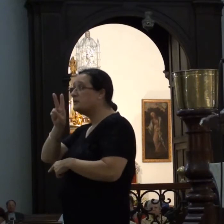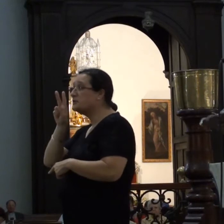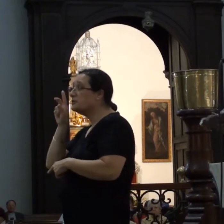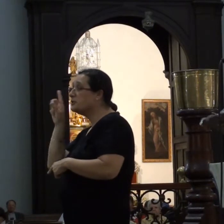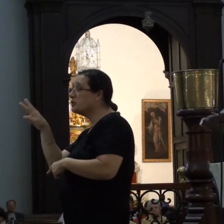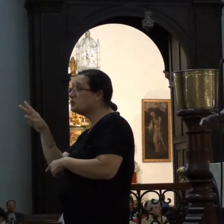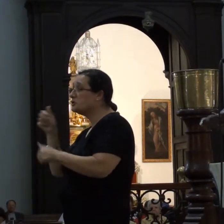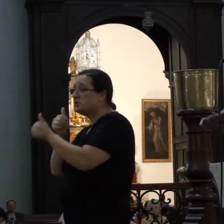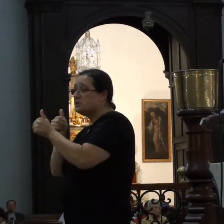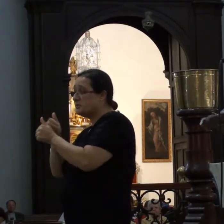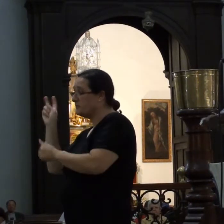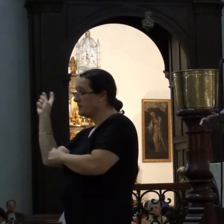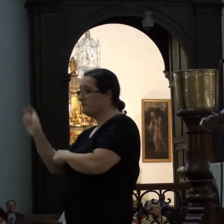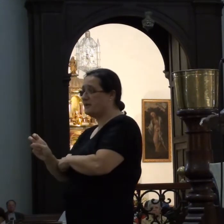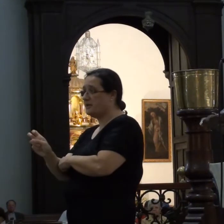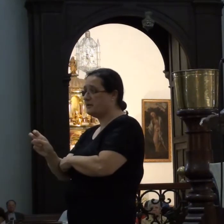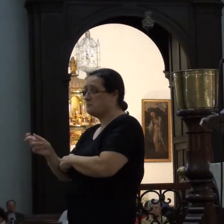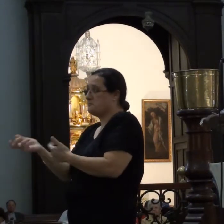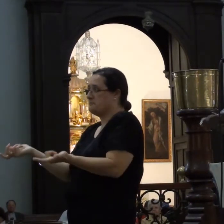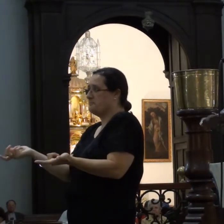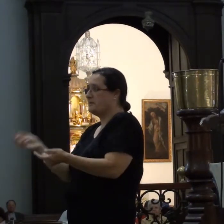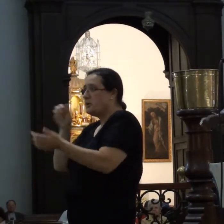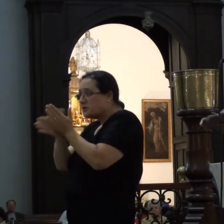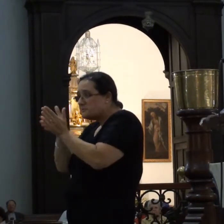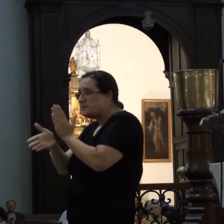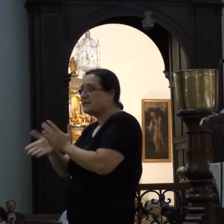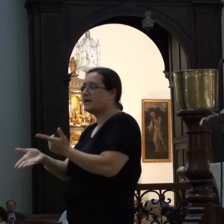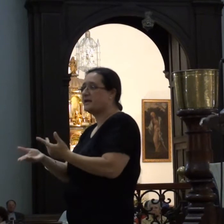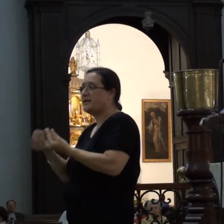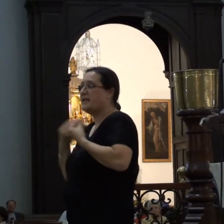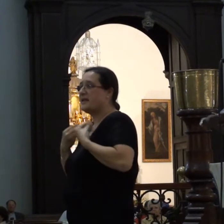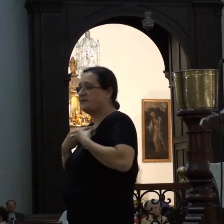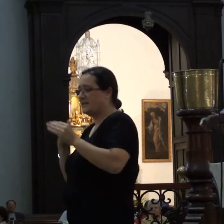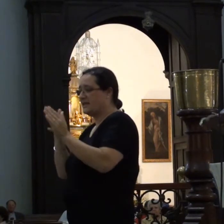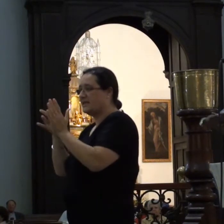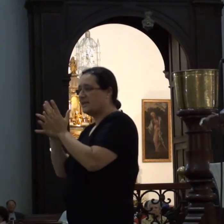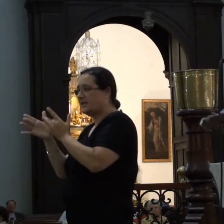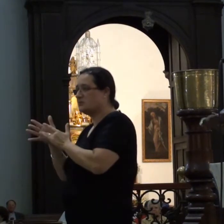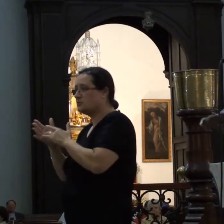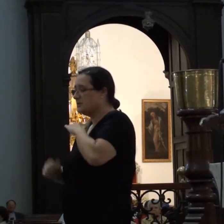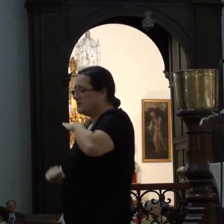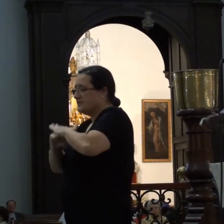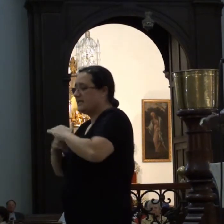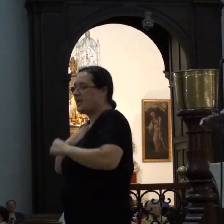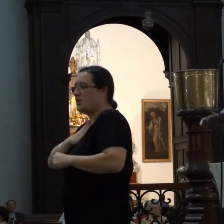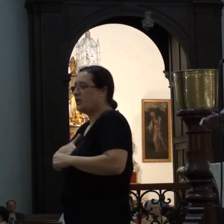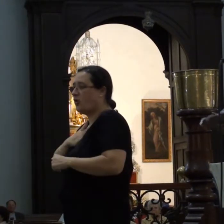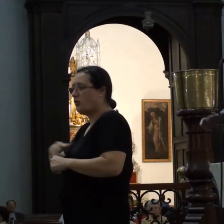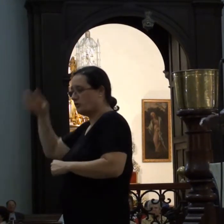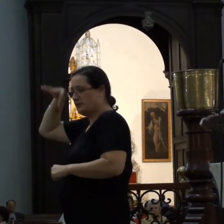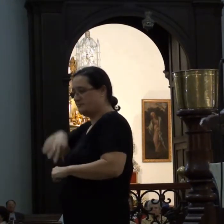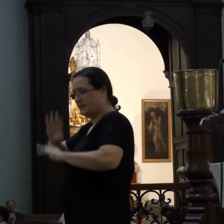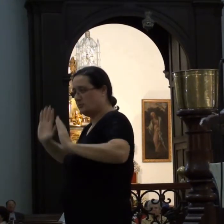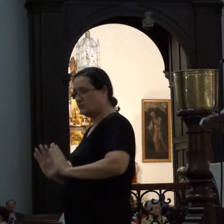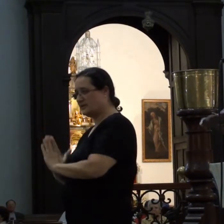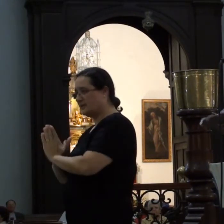misión lleno de gozo la vive Jesús que se estremece de gozo en el espíritu santo y Alaba al